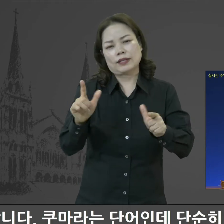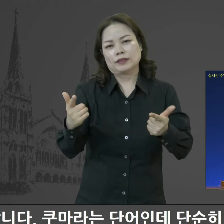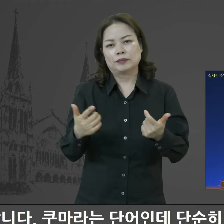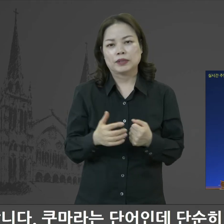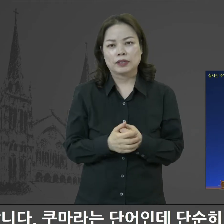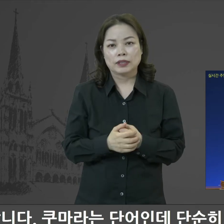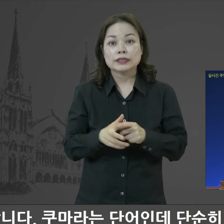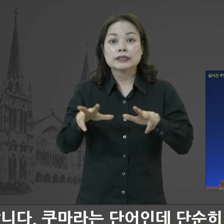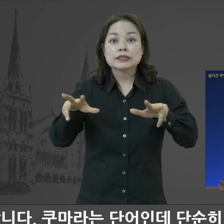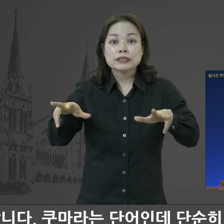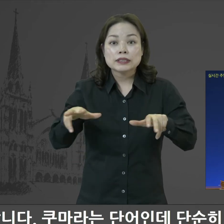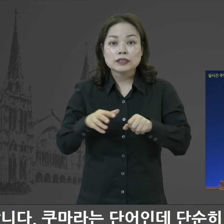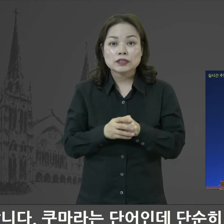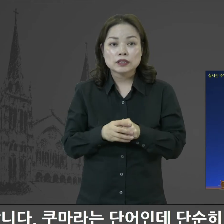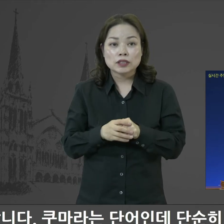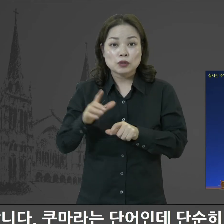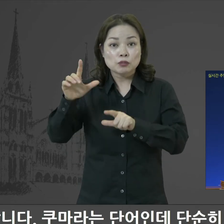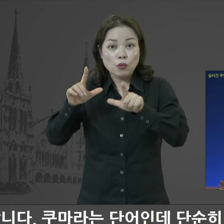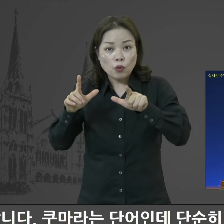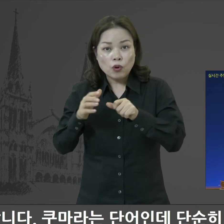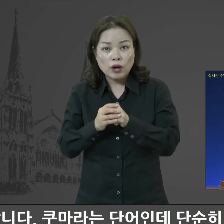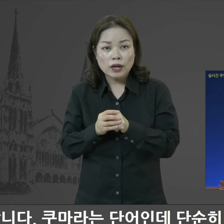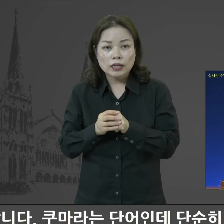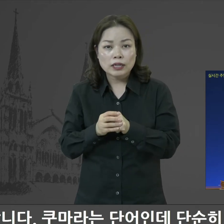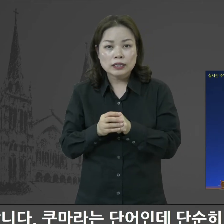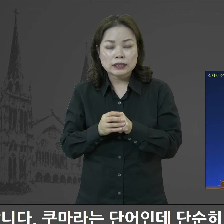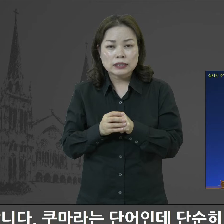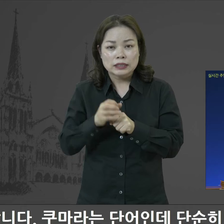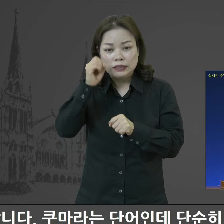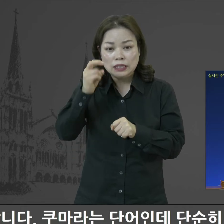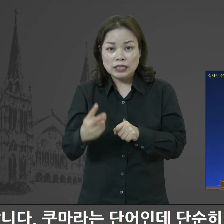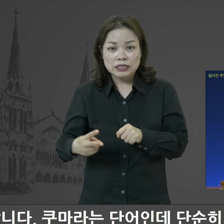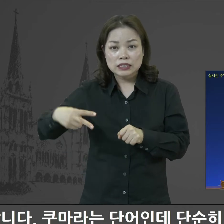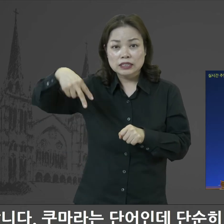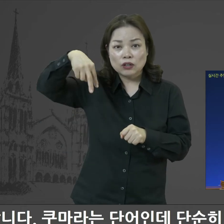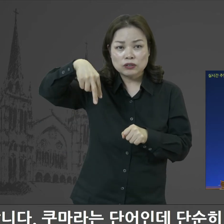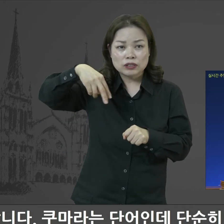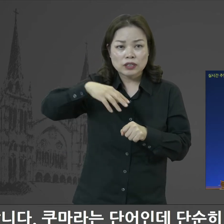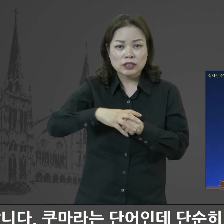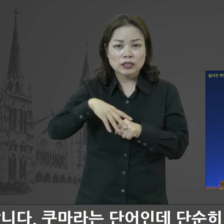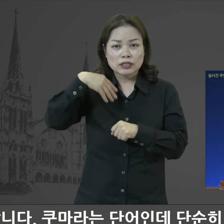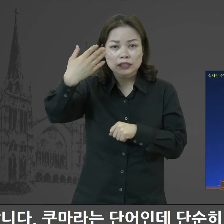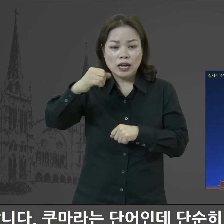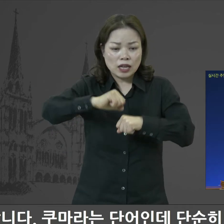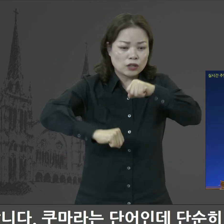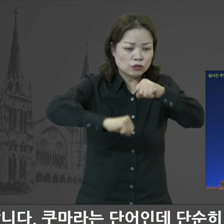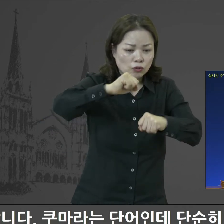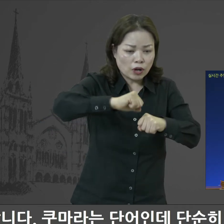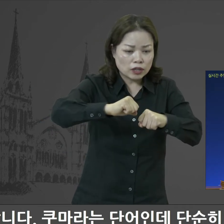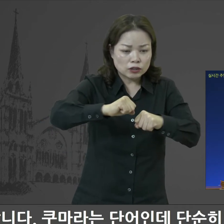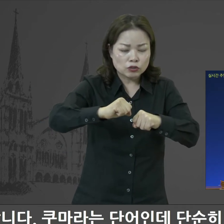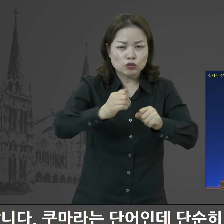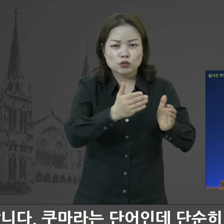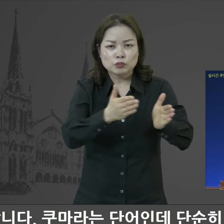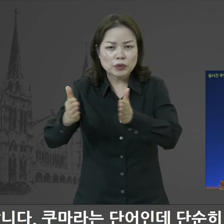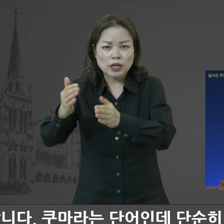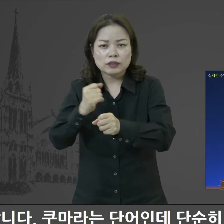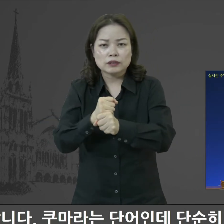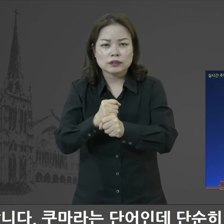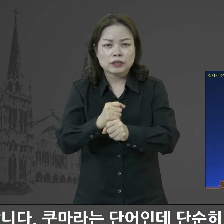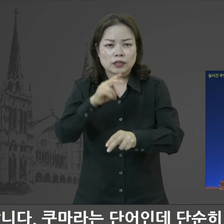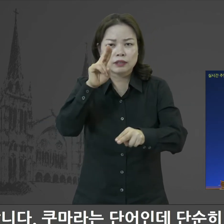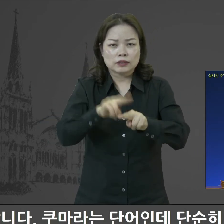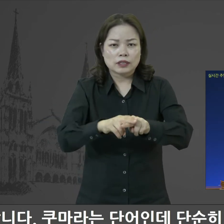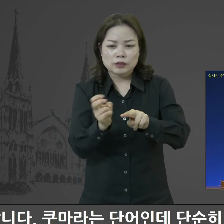않습니다. 지금 이 모습은 그냥 일어나는 것이 아니라 다음 동작을 하기 위해서 자리를